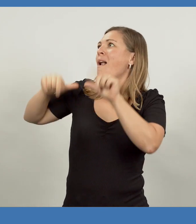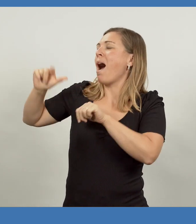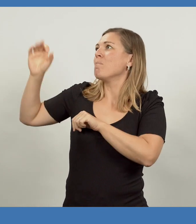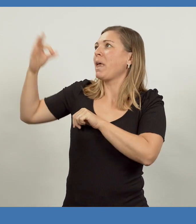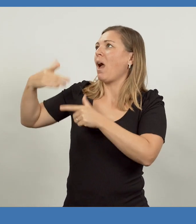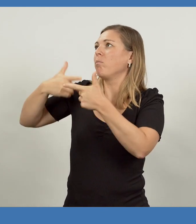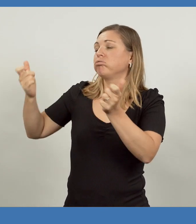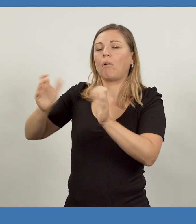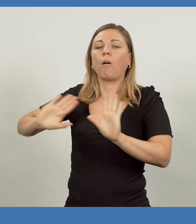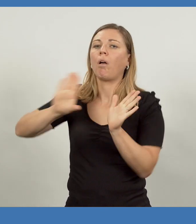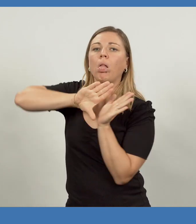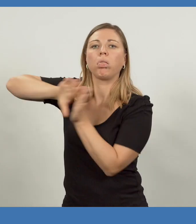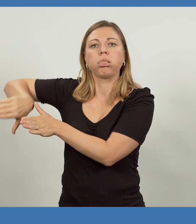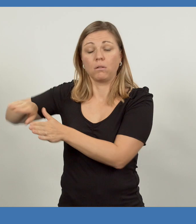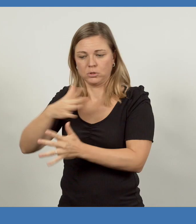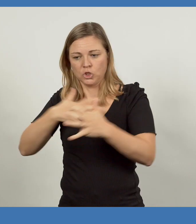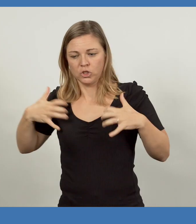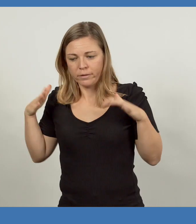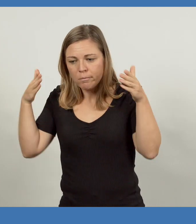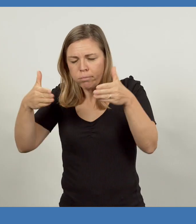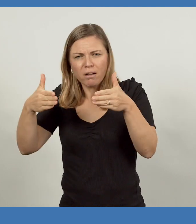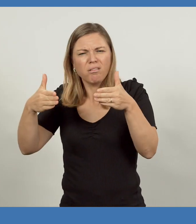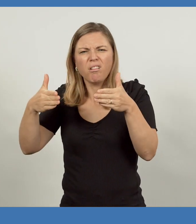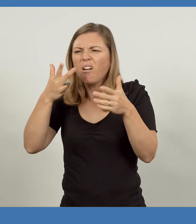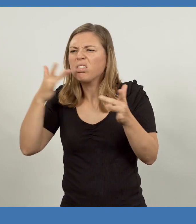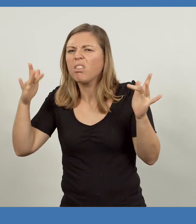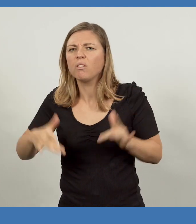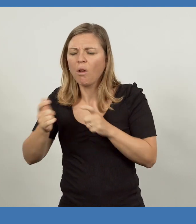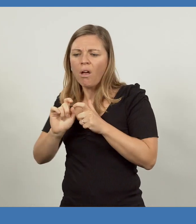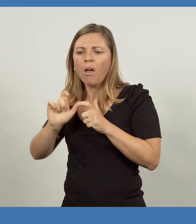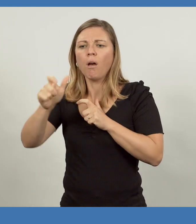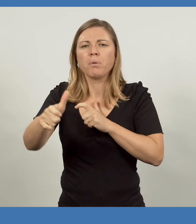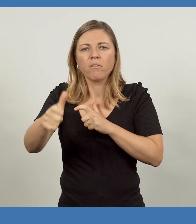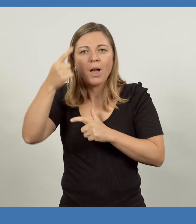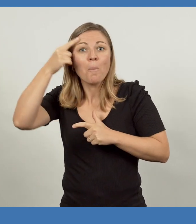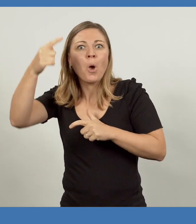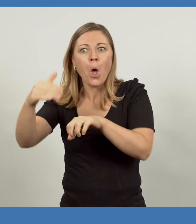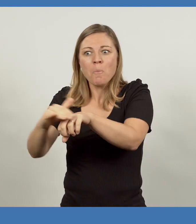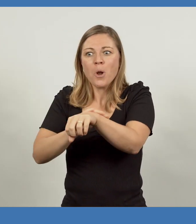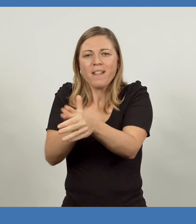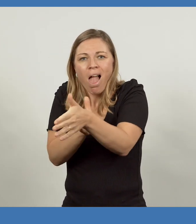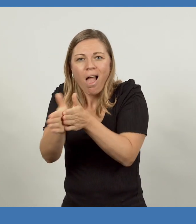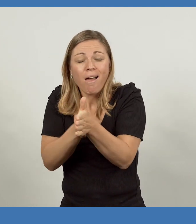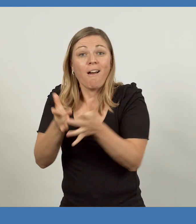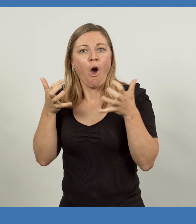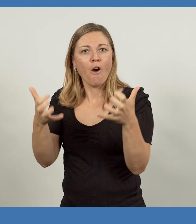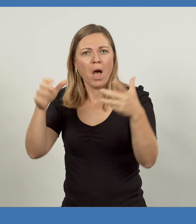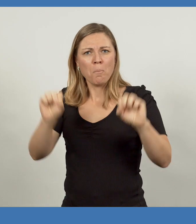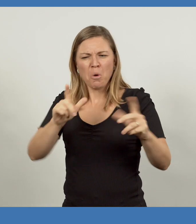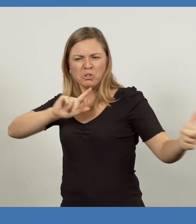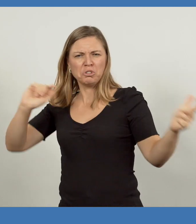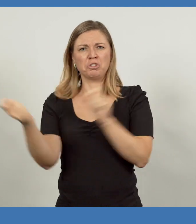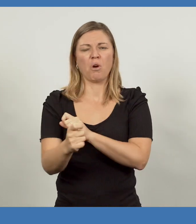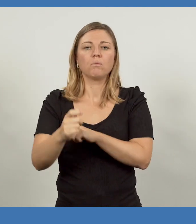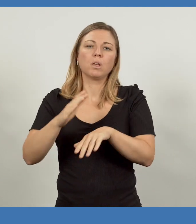et ils se sont mis à se focaliser sur les politiques. On croyait en politique, on pensait que les politiques allaient tout changer, mais finalement